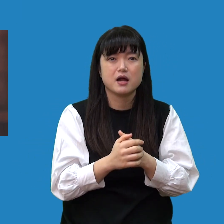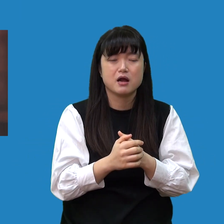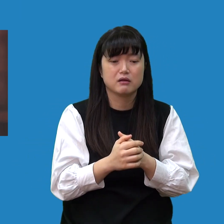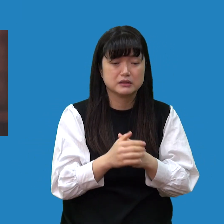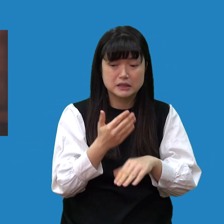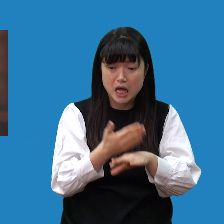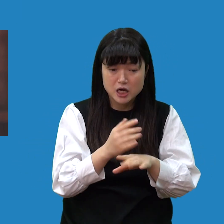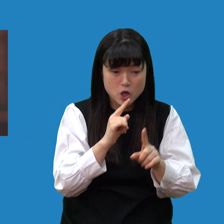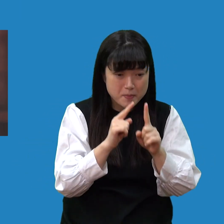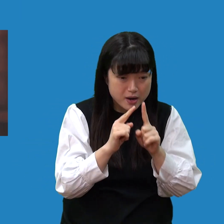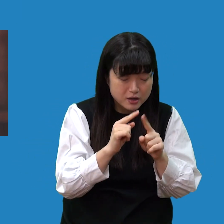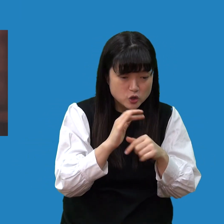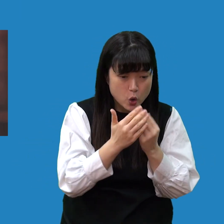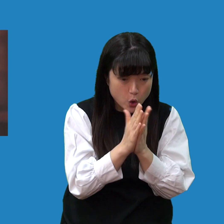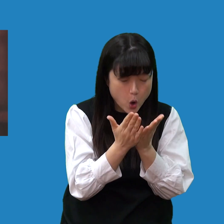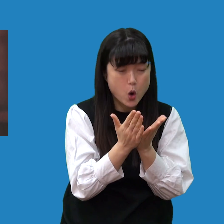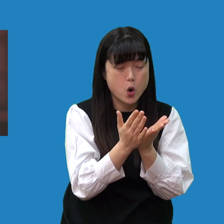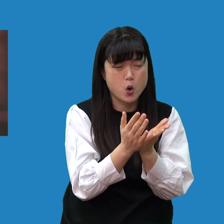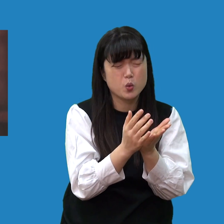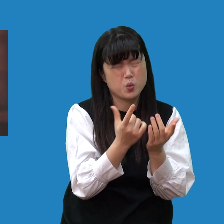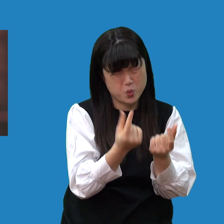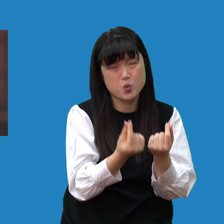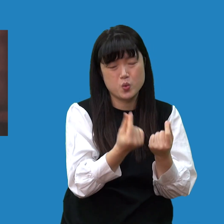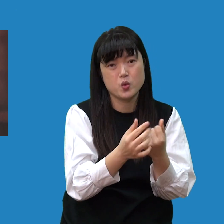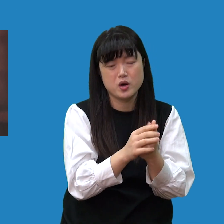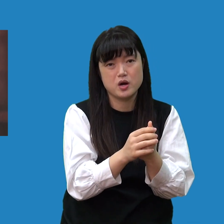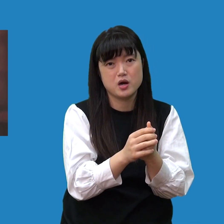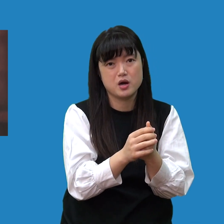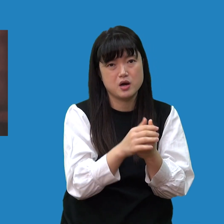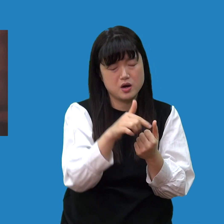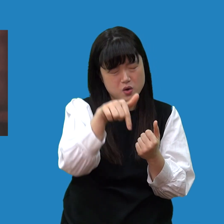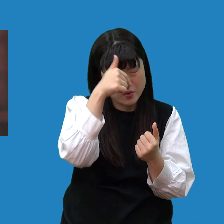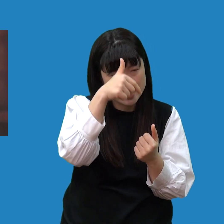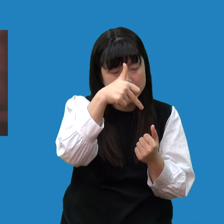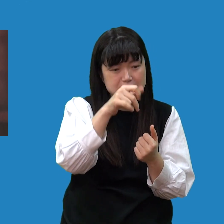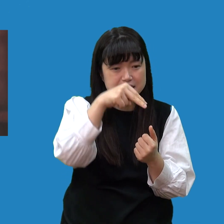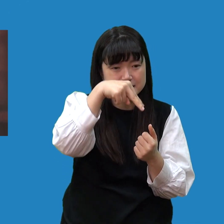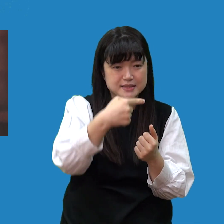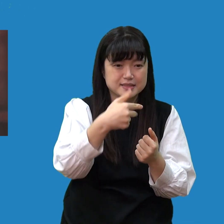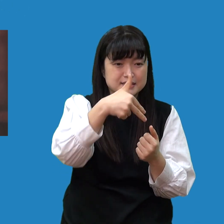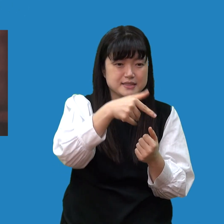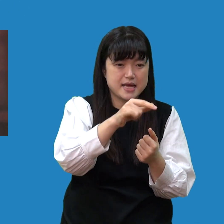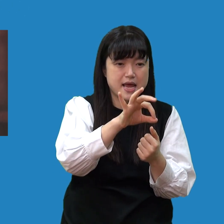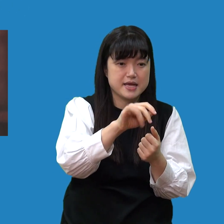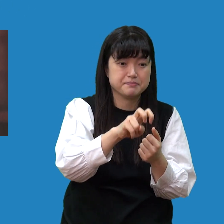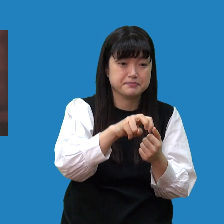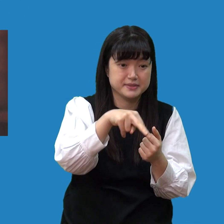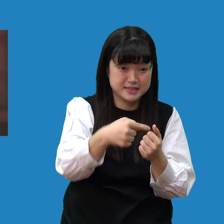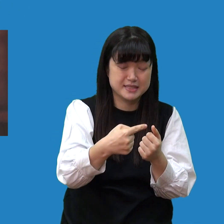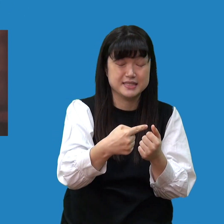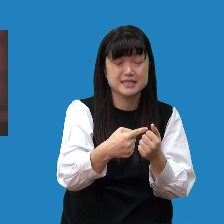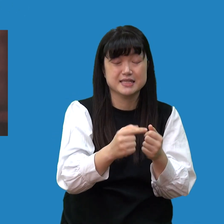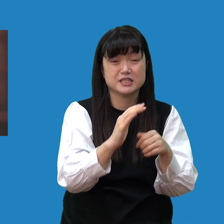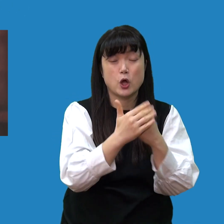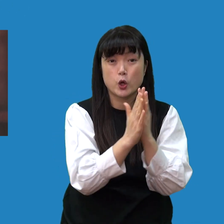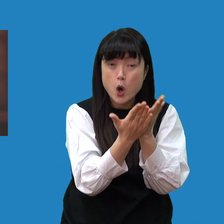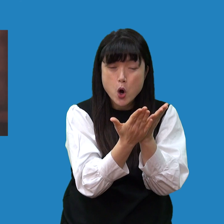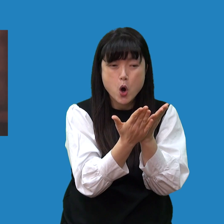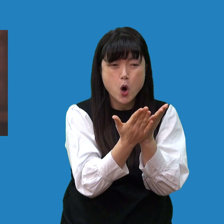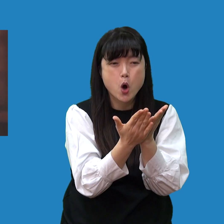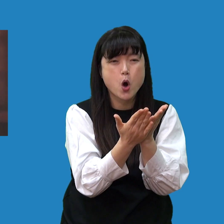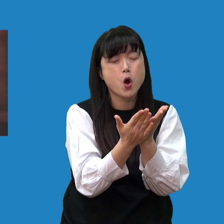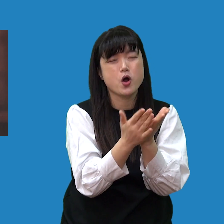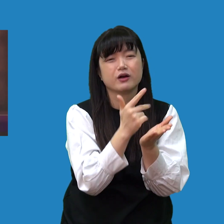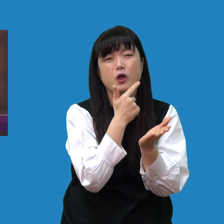읽어봐도 동일하게 번역하고 있습니다. 오래된 영어 킹 제임스 번역은 이 대목을